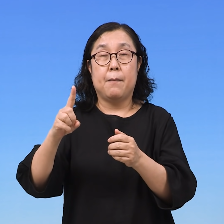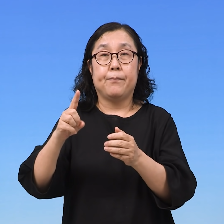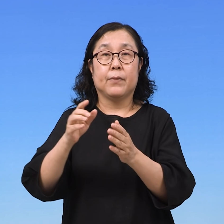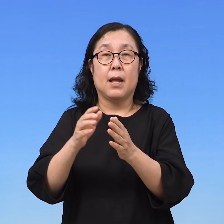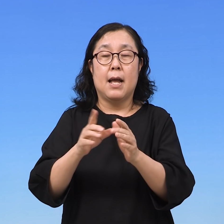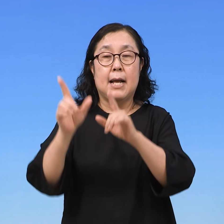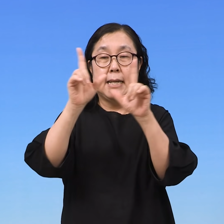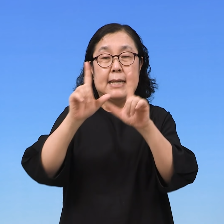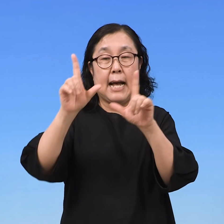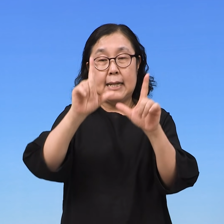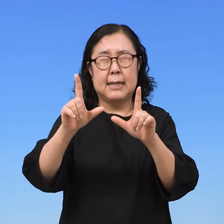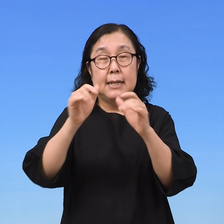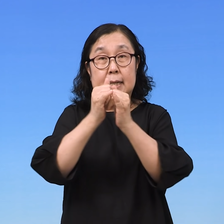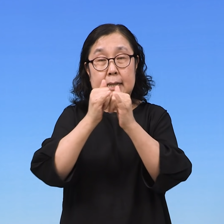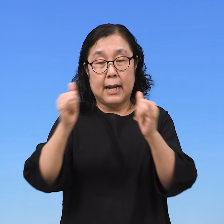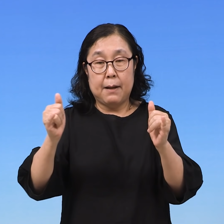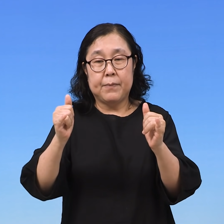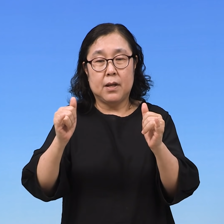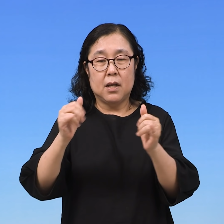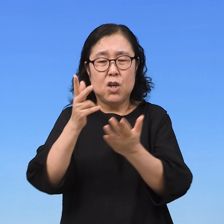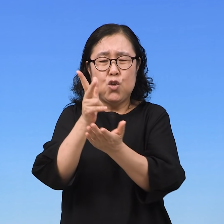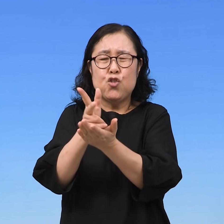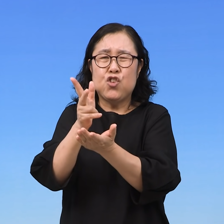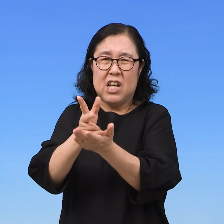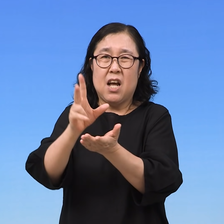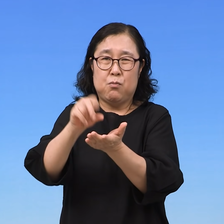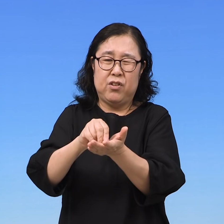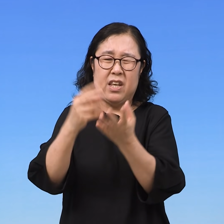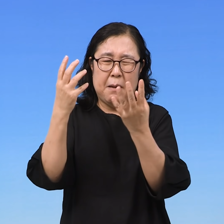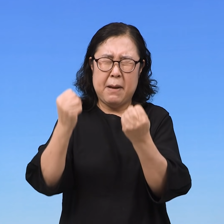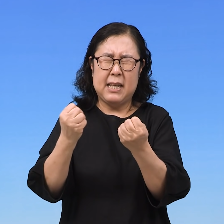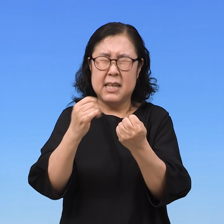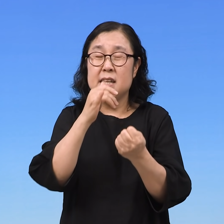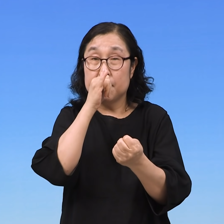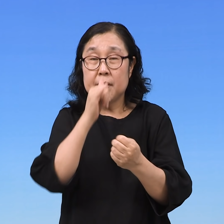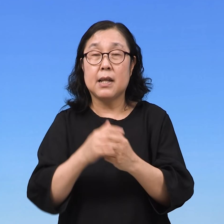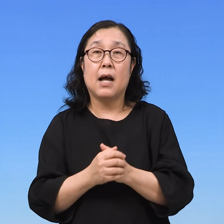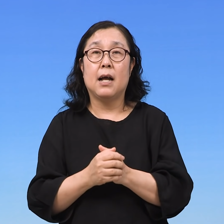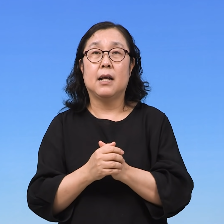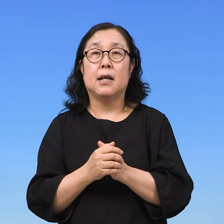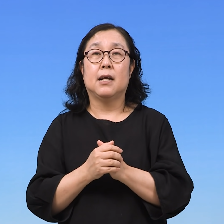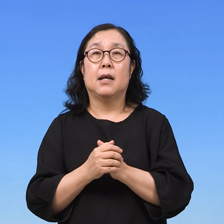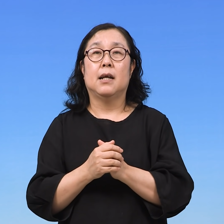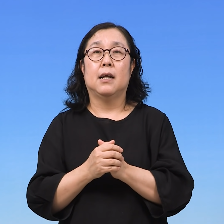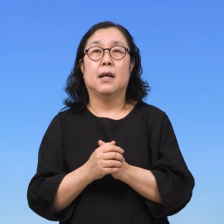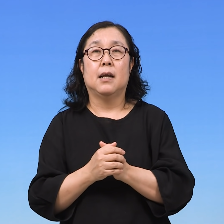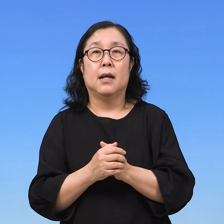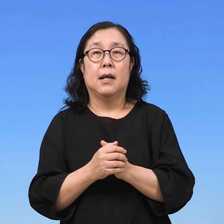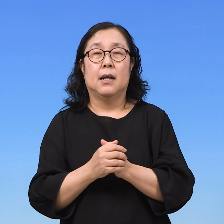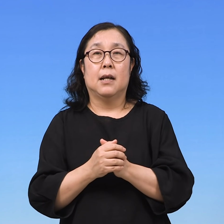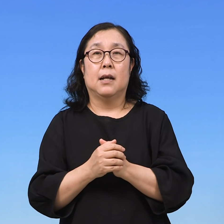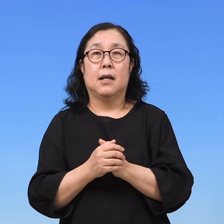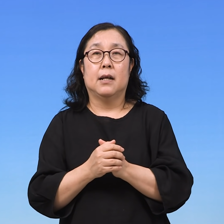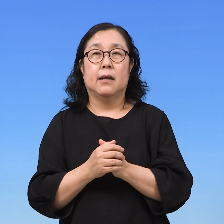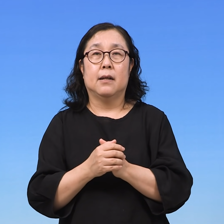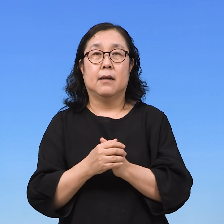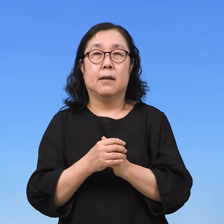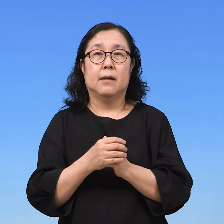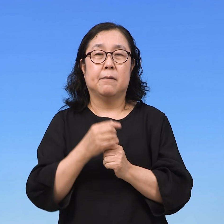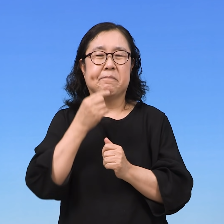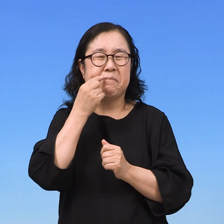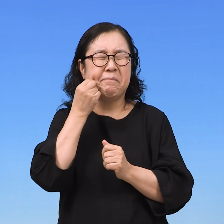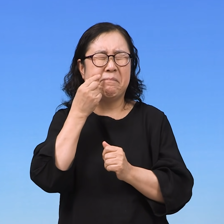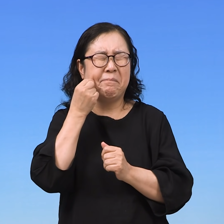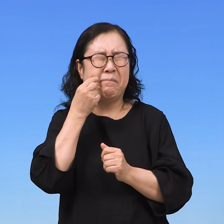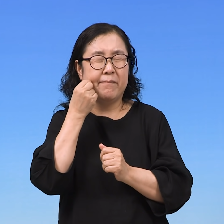모든 분들이 겪는 어려움이 이게 주차 문제 아닙니까? 그래서 이제 굉장히 아주 얌체 같았던